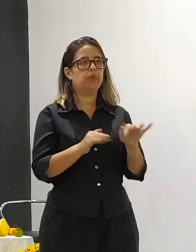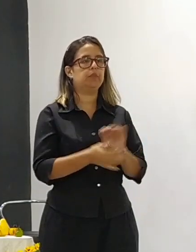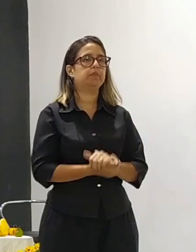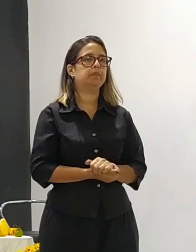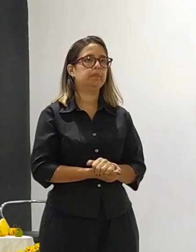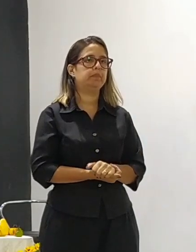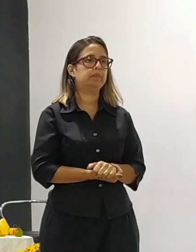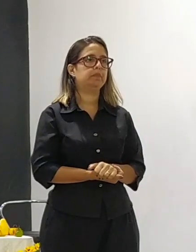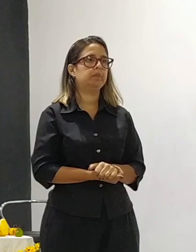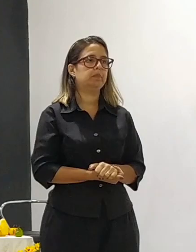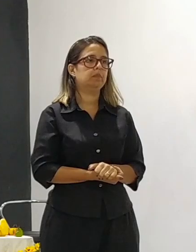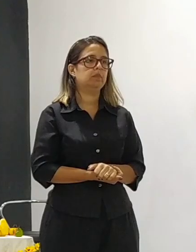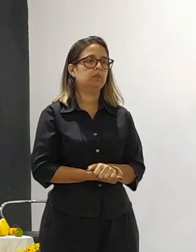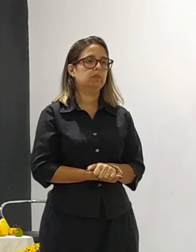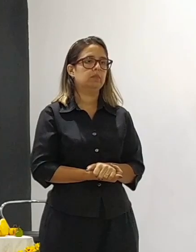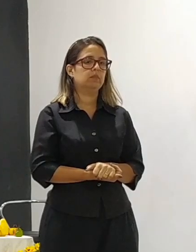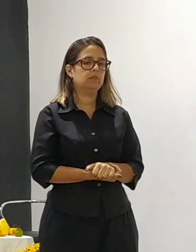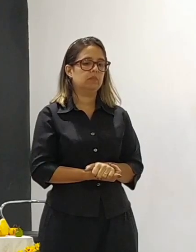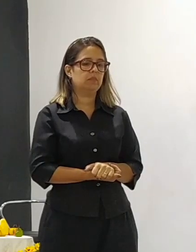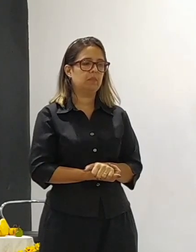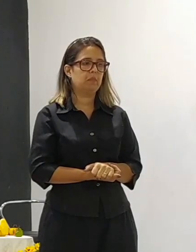Aleluia.